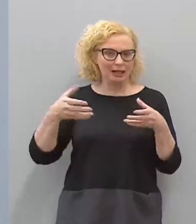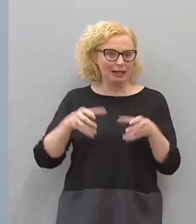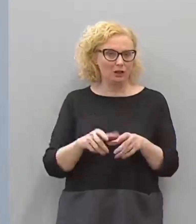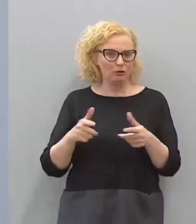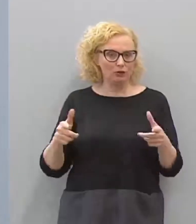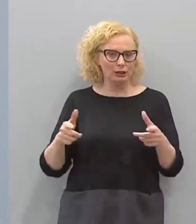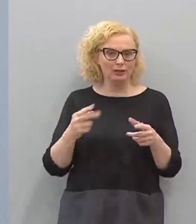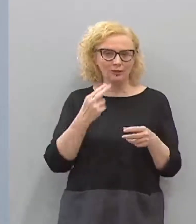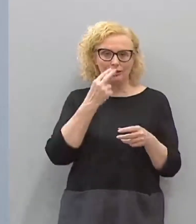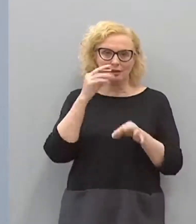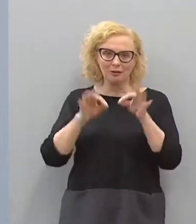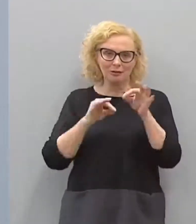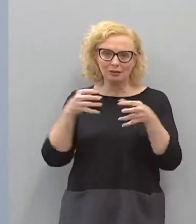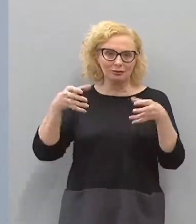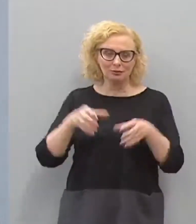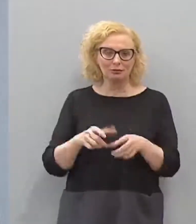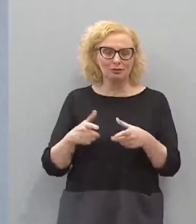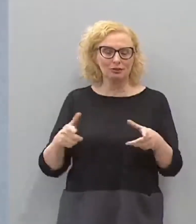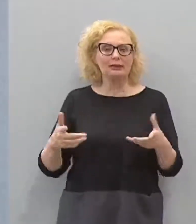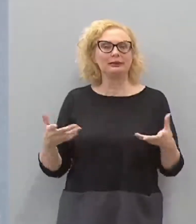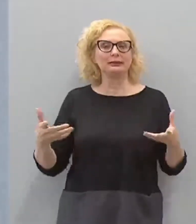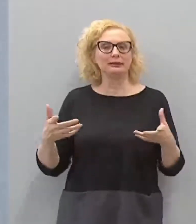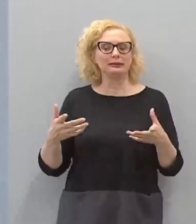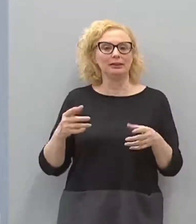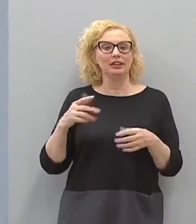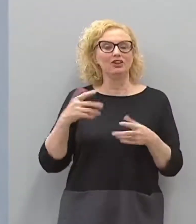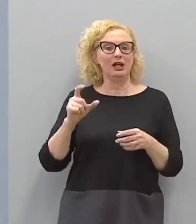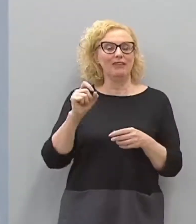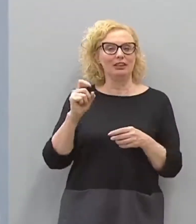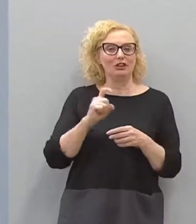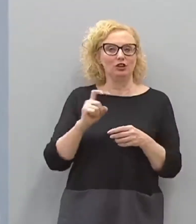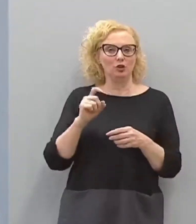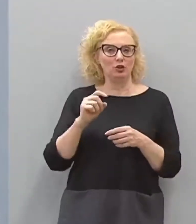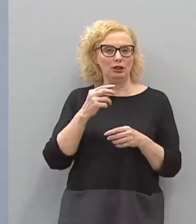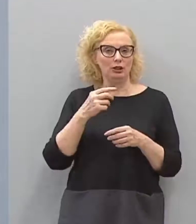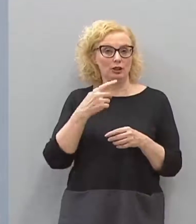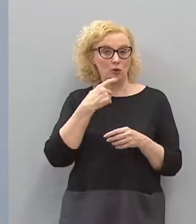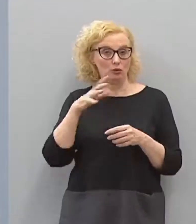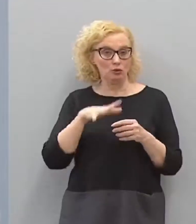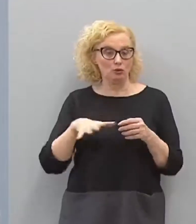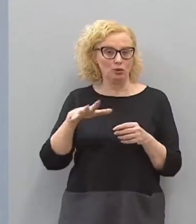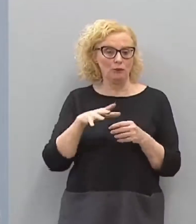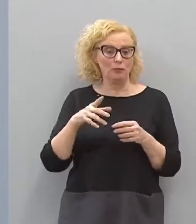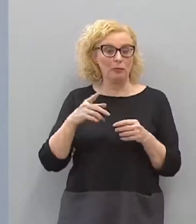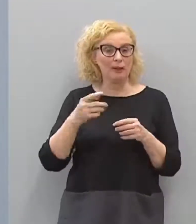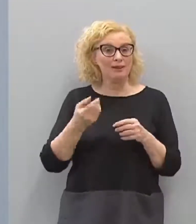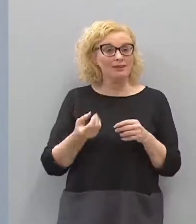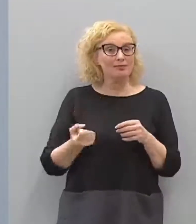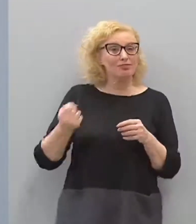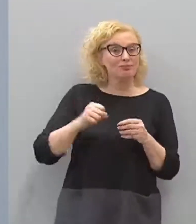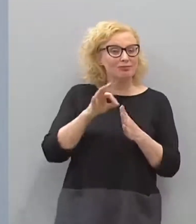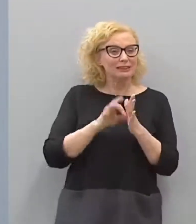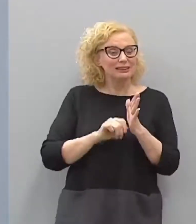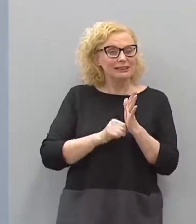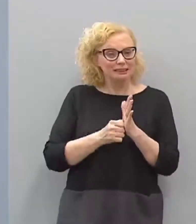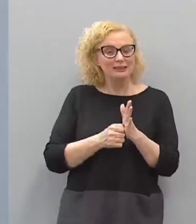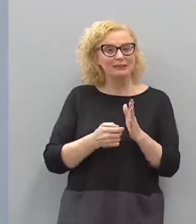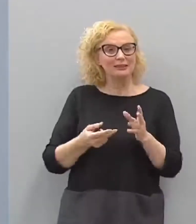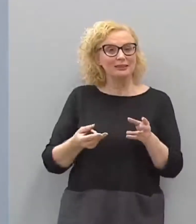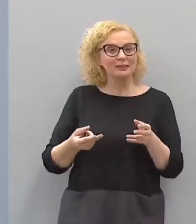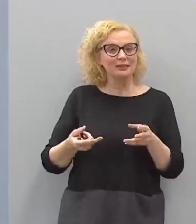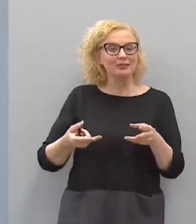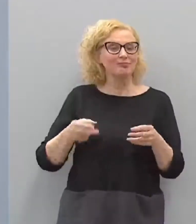diminuiscono veniamo da venti giorni di zona rossa quindi pensare ad ulteriori selezioni sulle categorie economiche lo trovo anche abbastanza